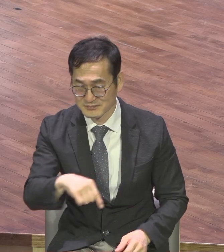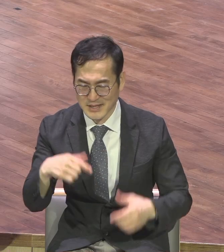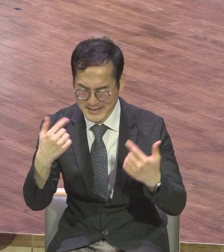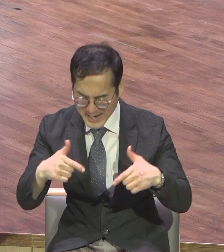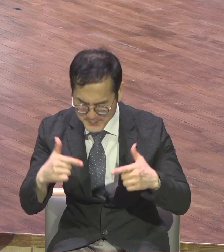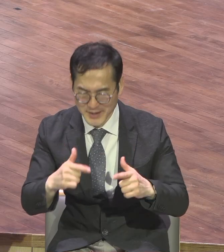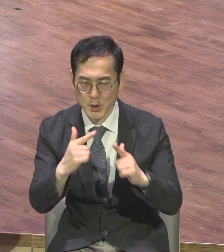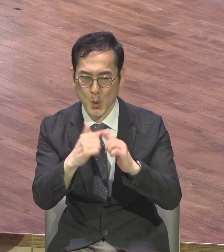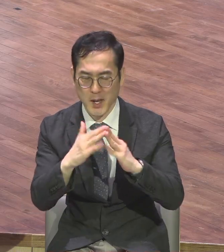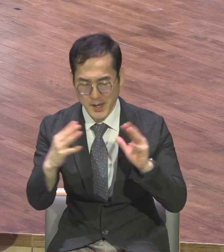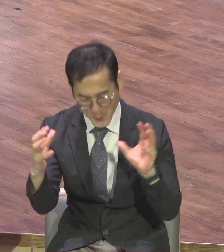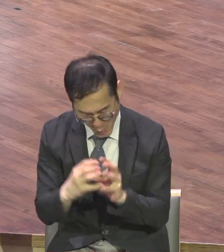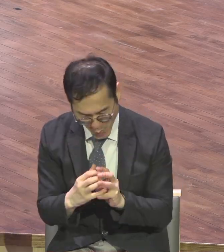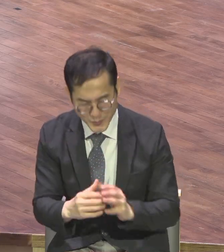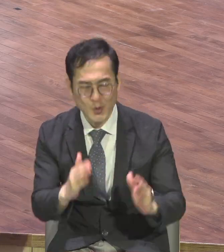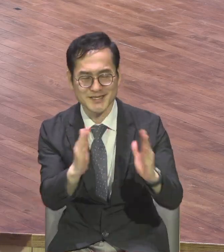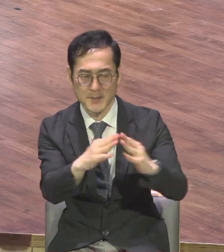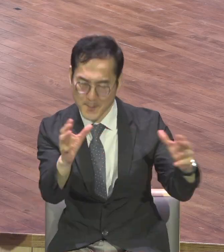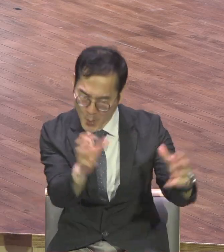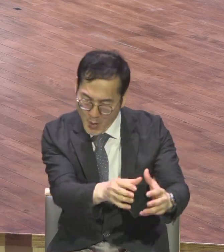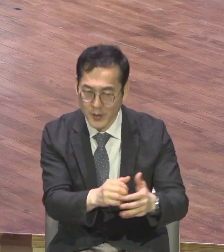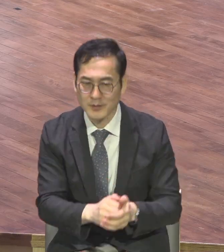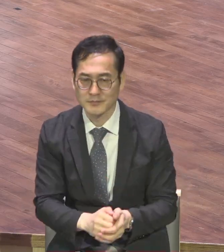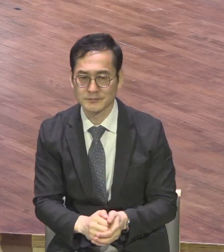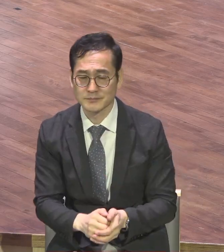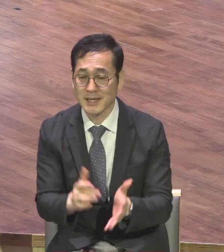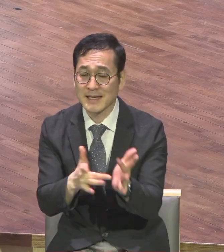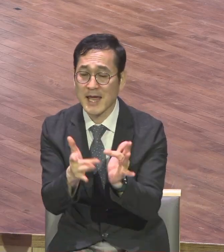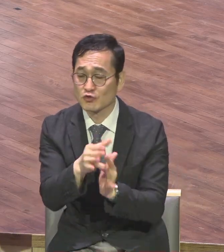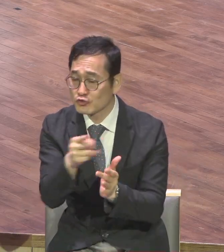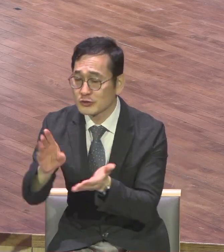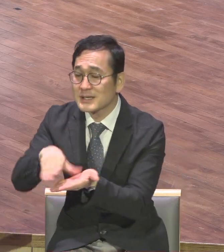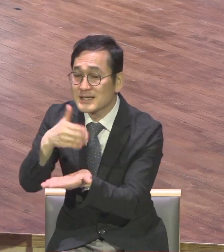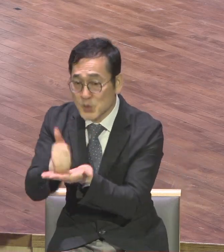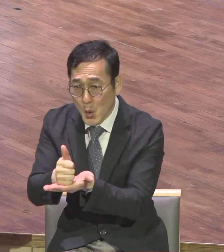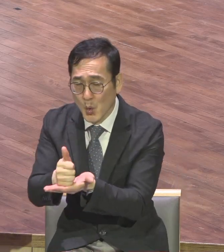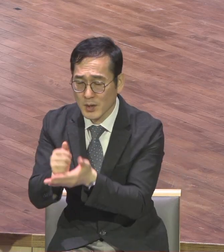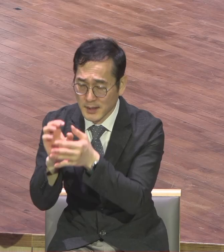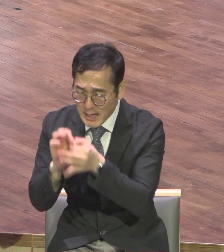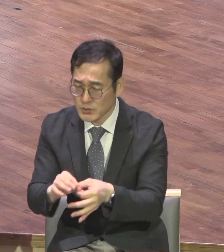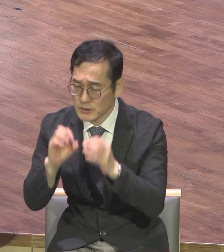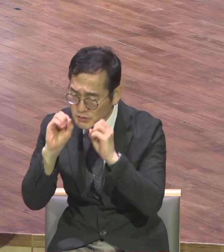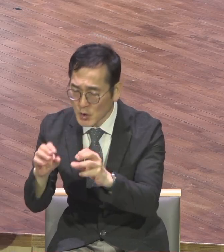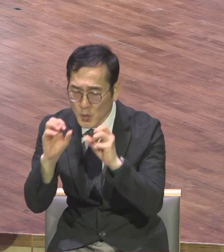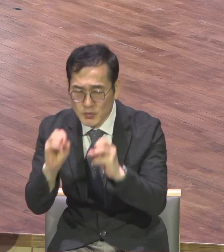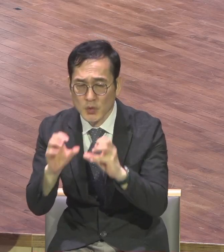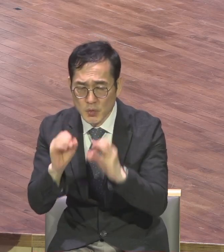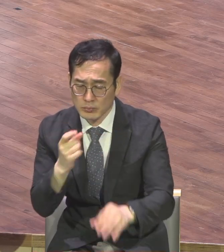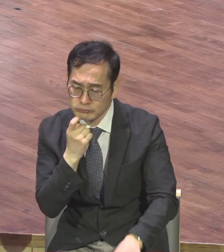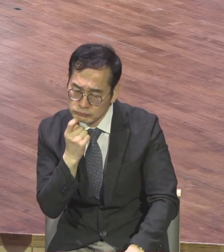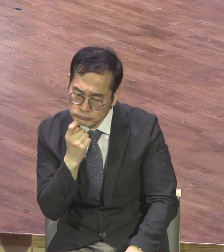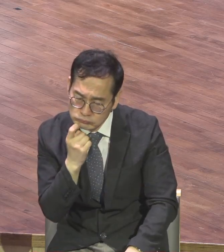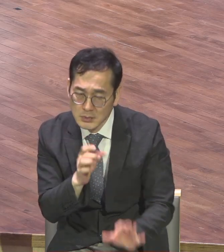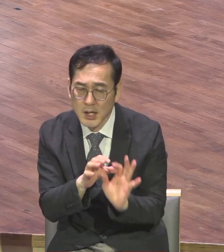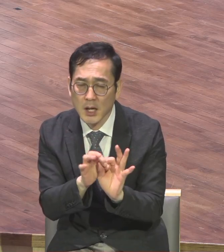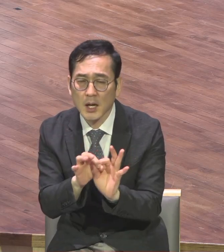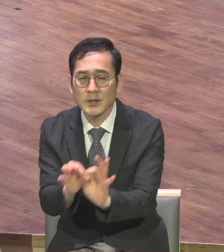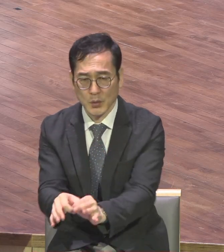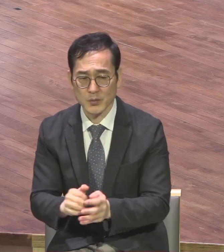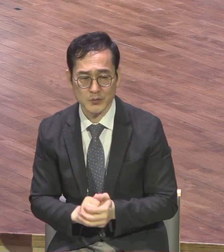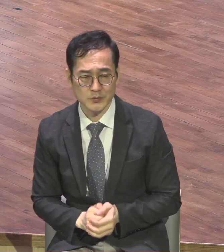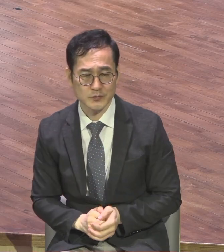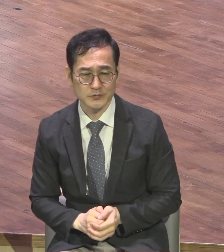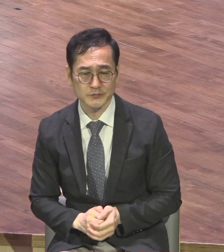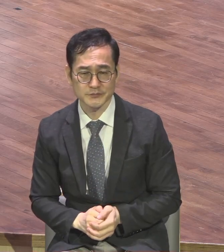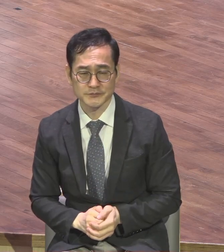집에 있든지 예수는 그리스도라고 가르치기와 전도하기를 거치지 아니하니라 그랬어요. 거치지